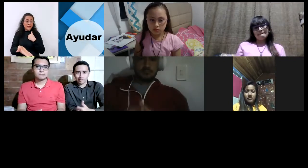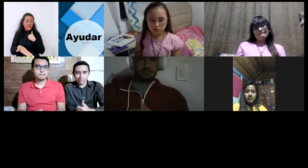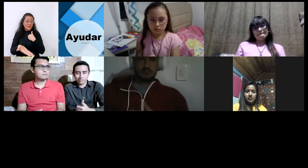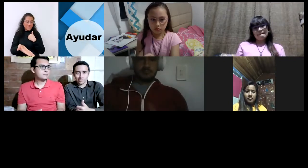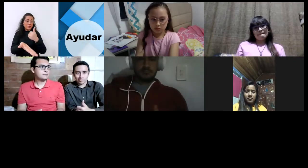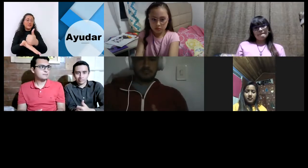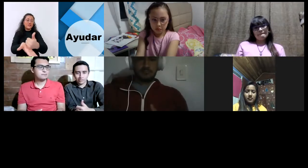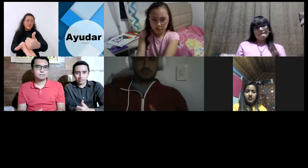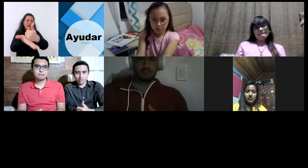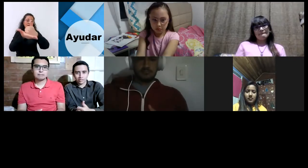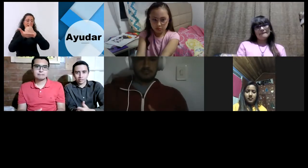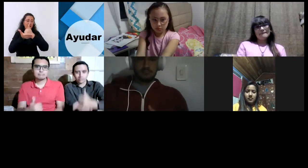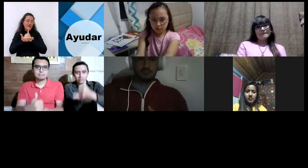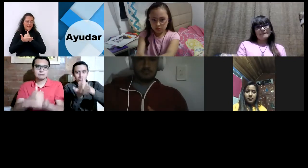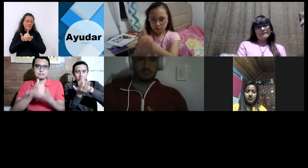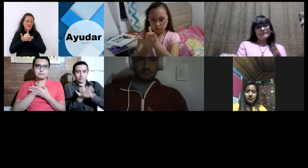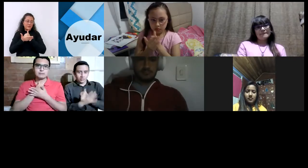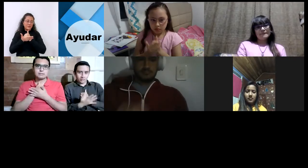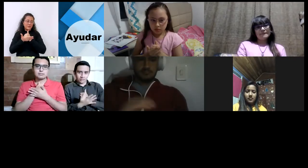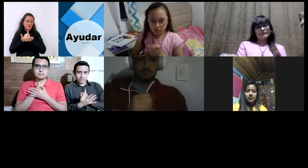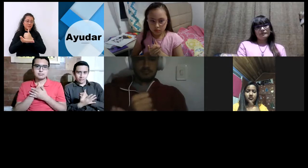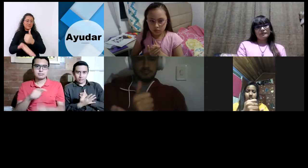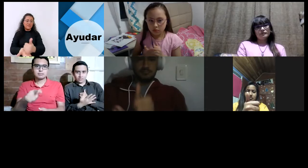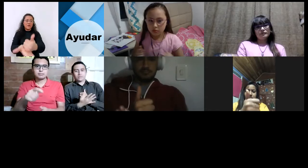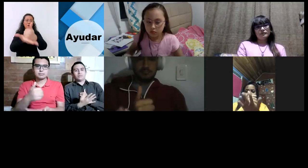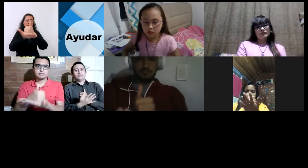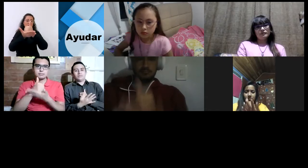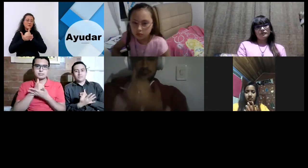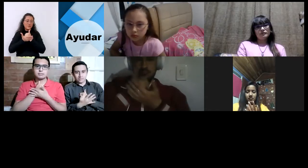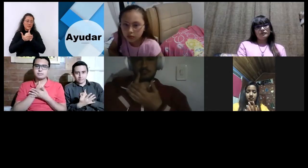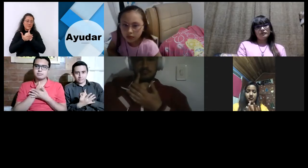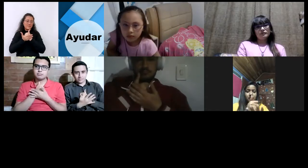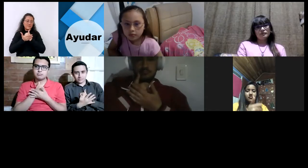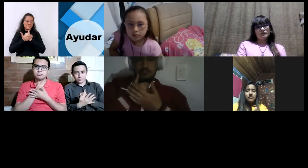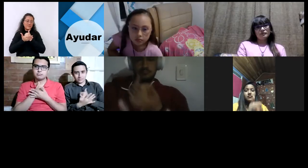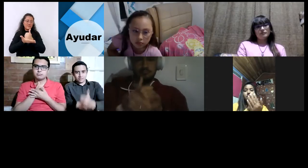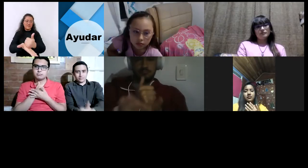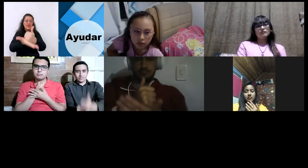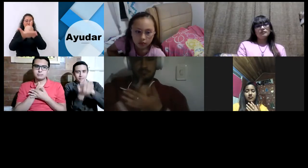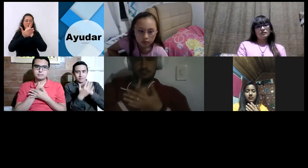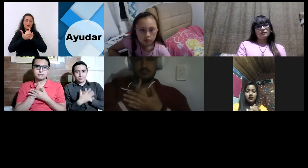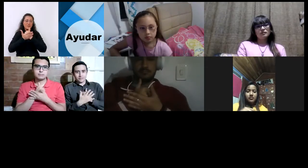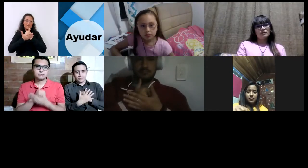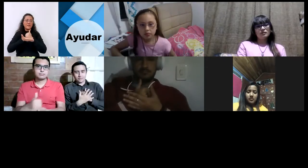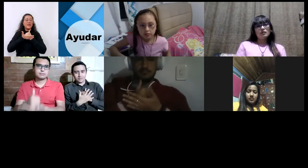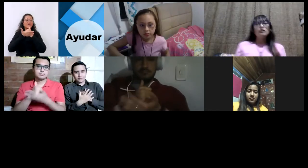a nosotros, ya iría hacia nosotros. Como ayúdame. Ayuda. Y hacia